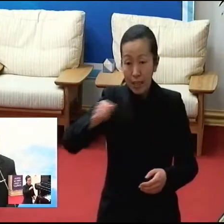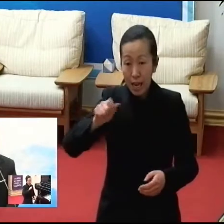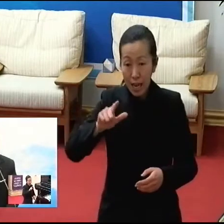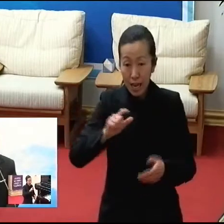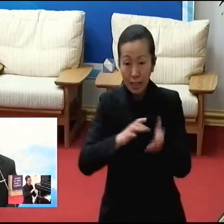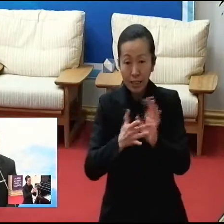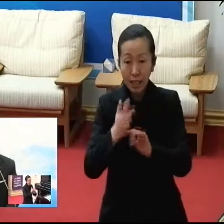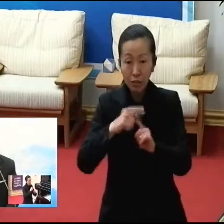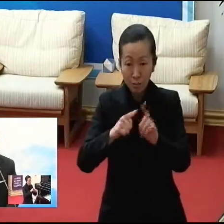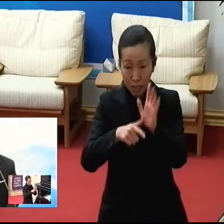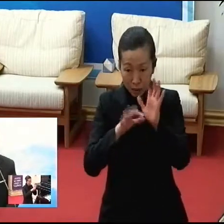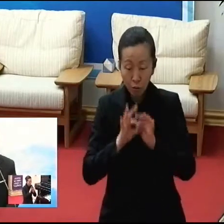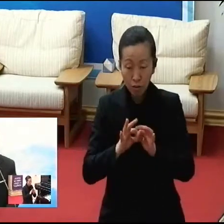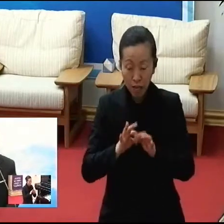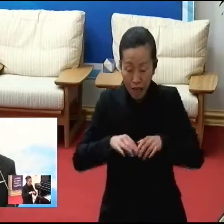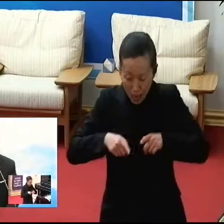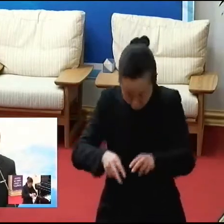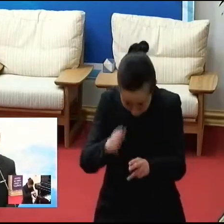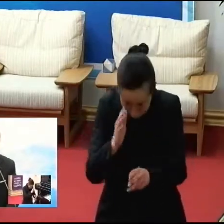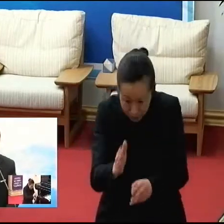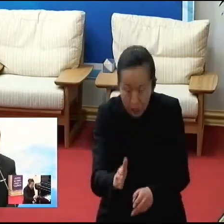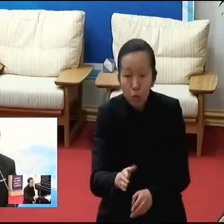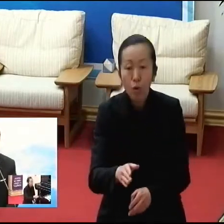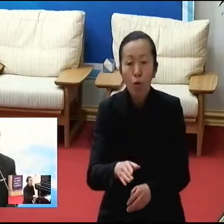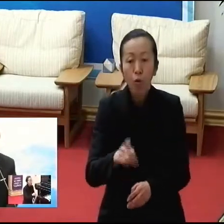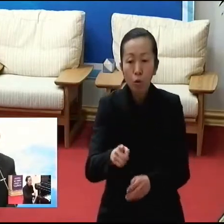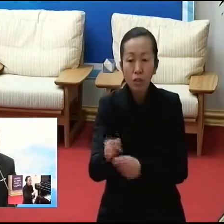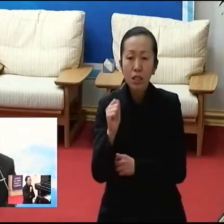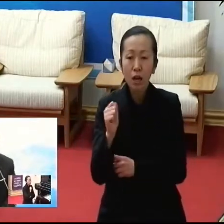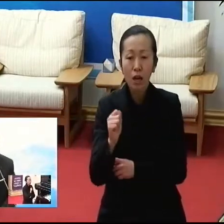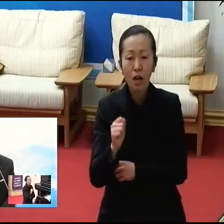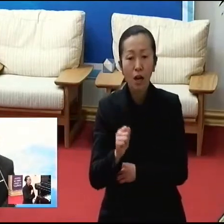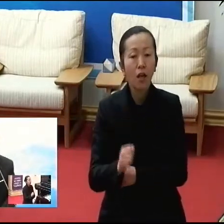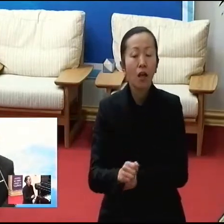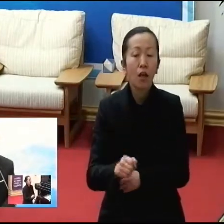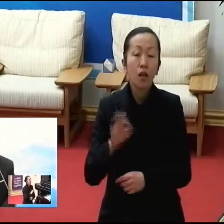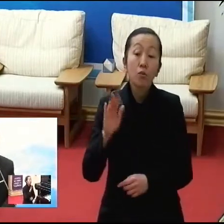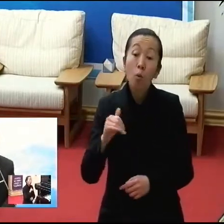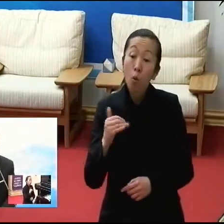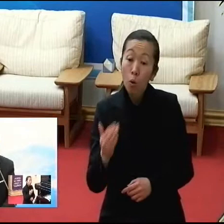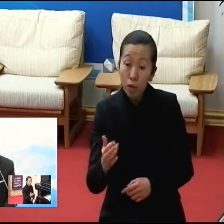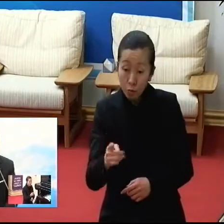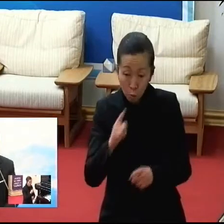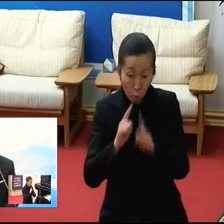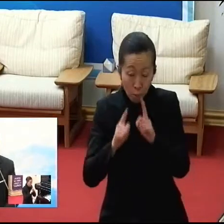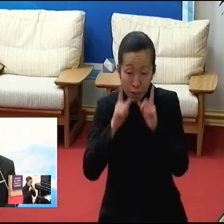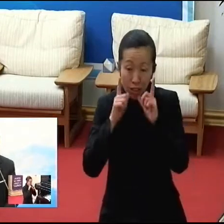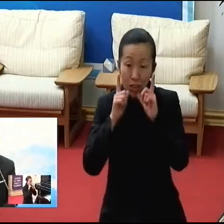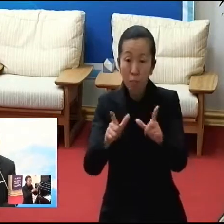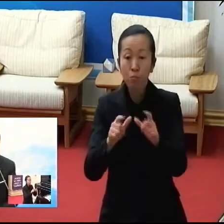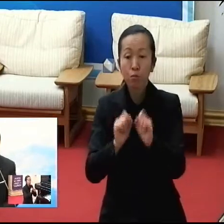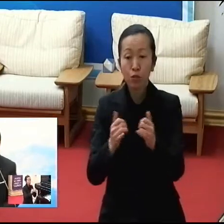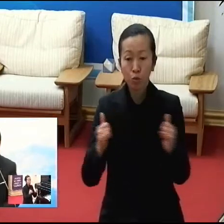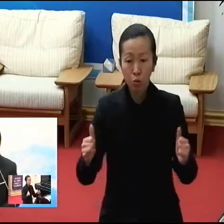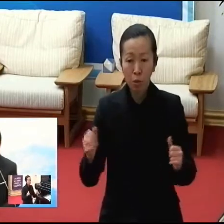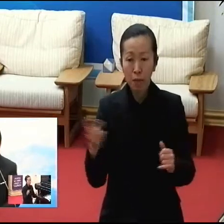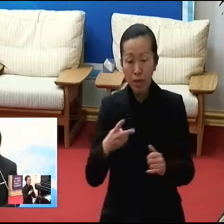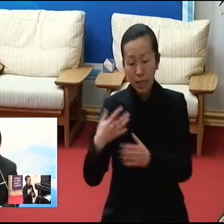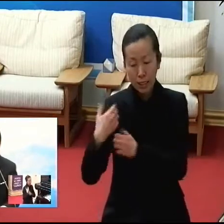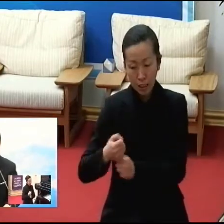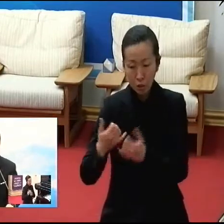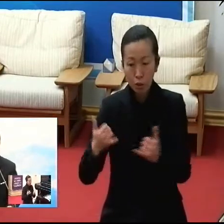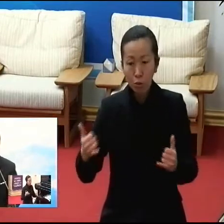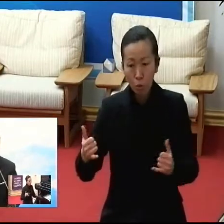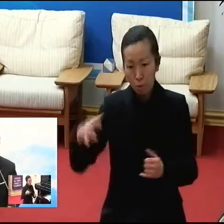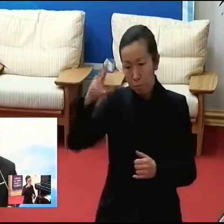그 말을 선포한 사람과 믿은 사람이 하나님의 역사를 보게 된 거예요. ところでその言葉を宣布した人とそれを信じた